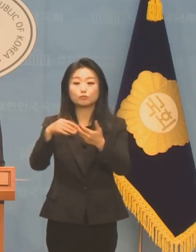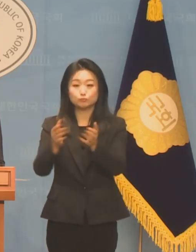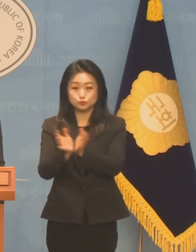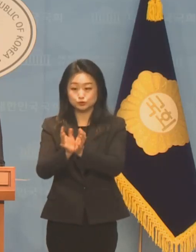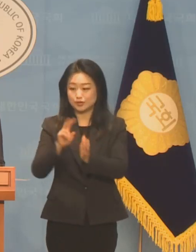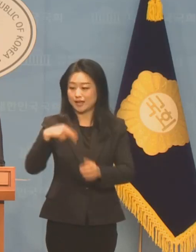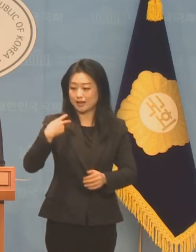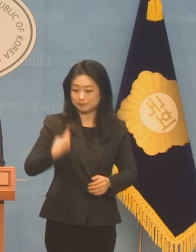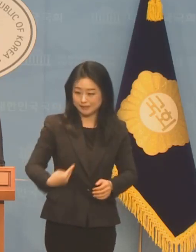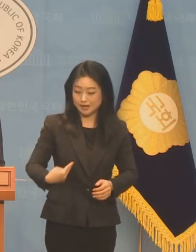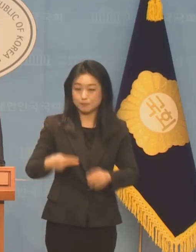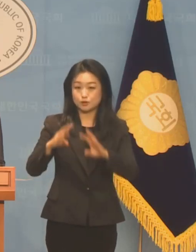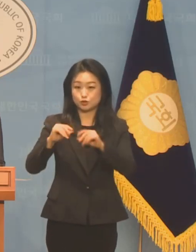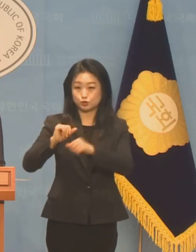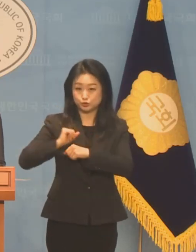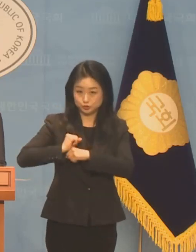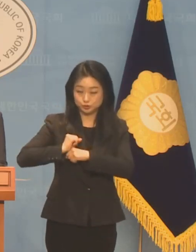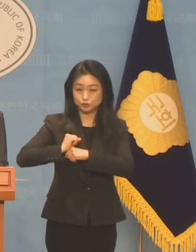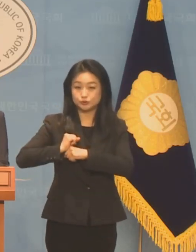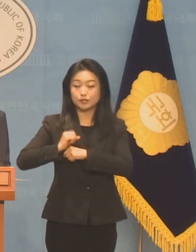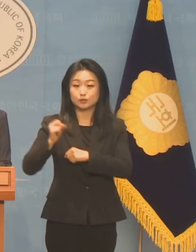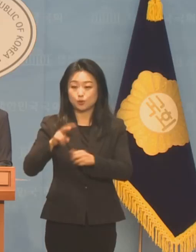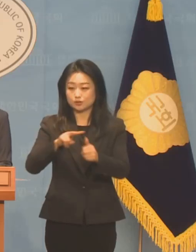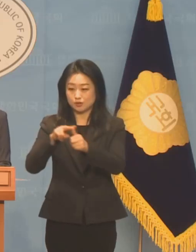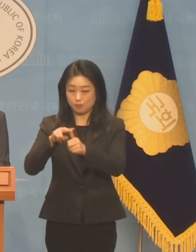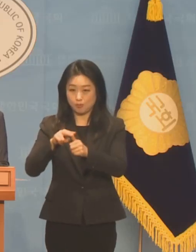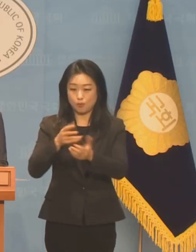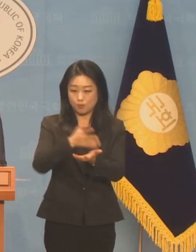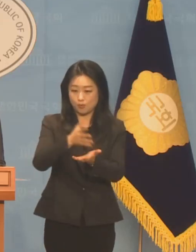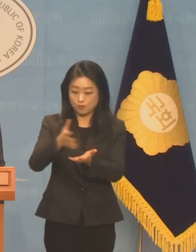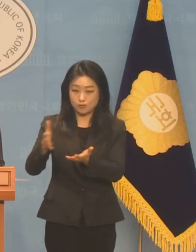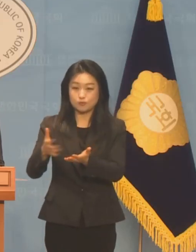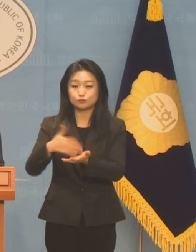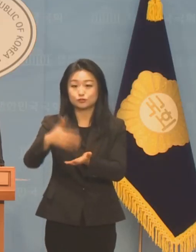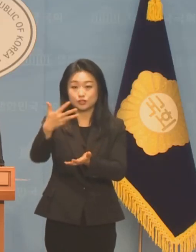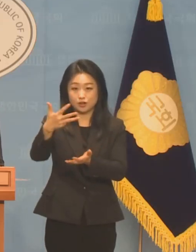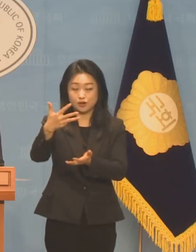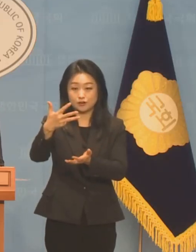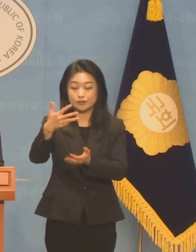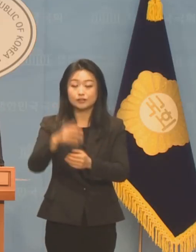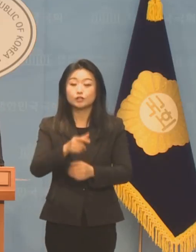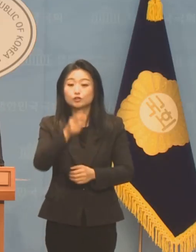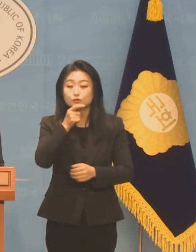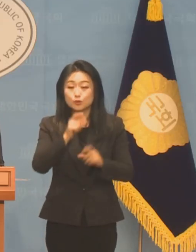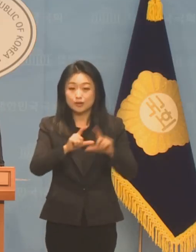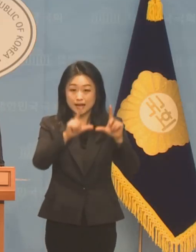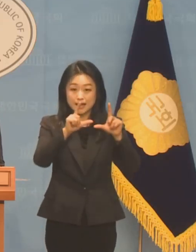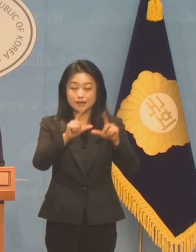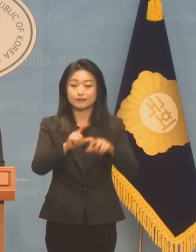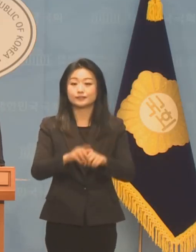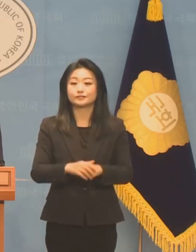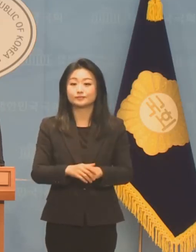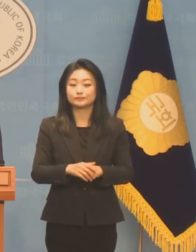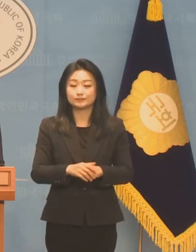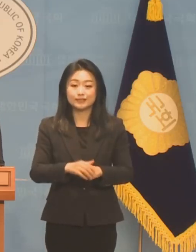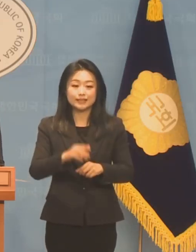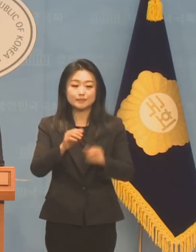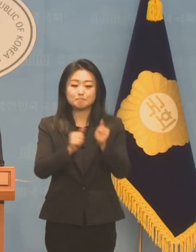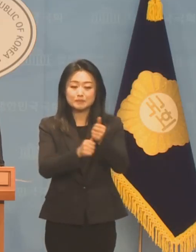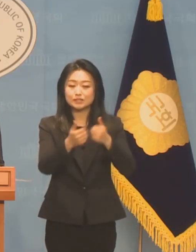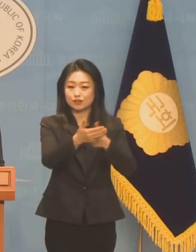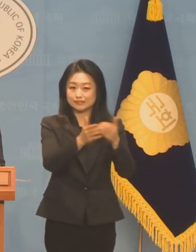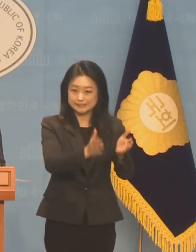합참, 육군, 방첩사 등 8개 기관으로부터 수요일 15일 오전 10시에는 대통령